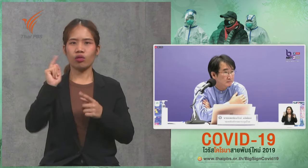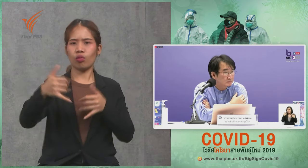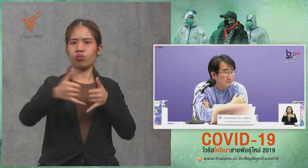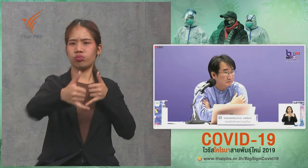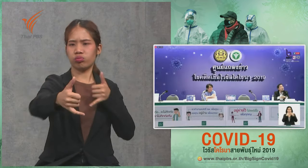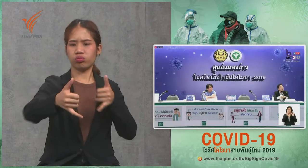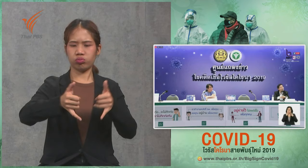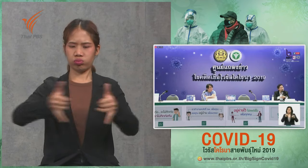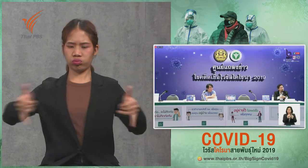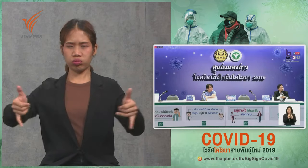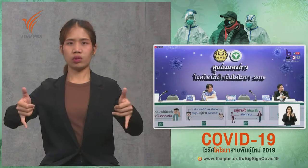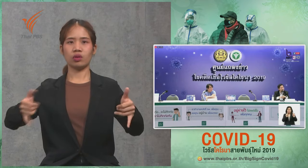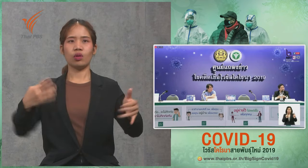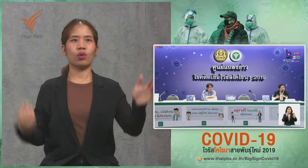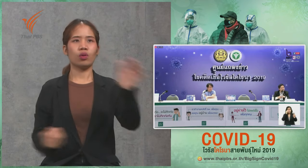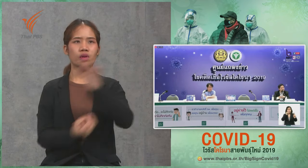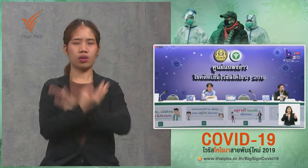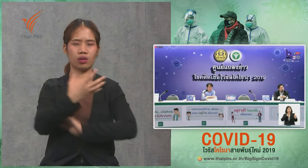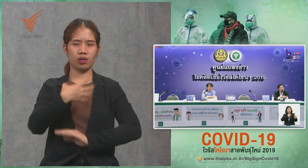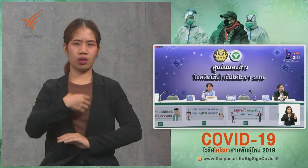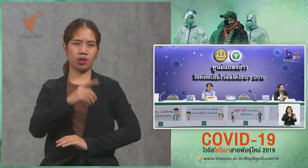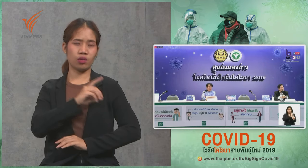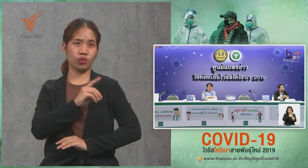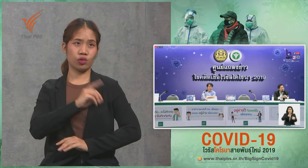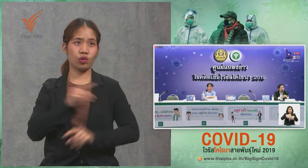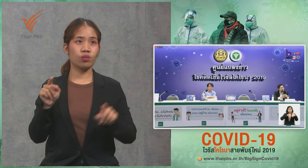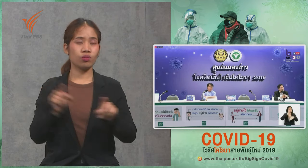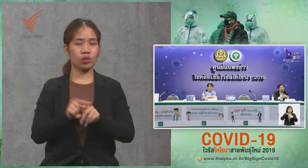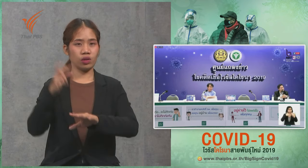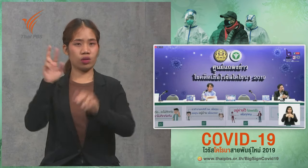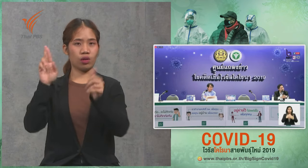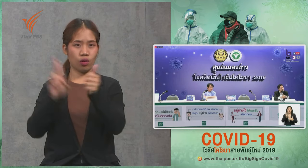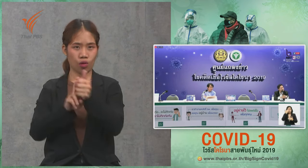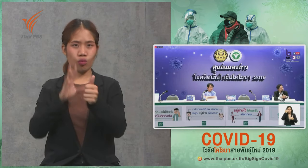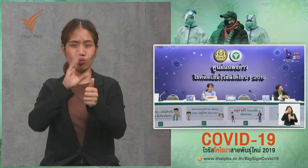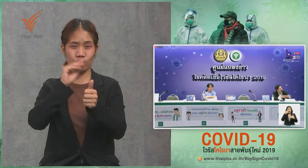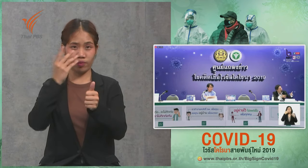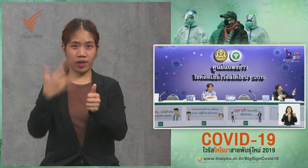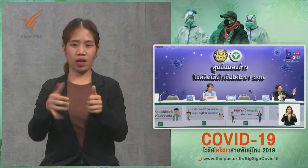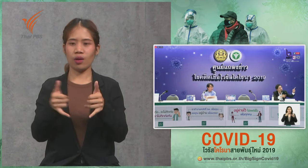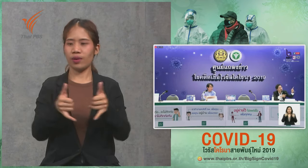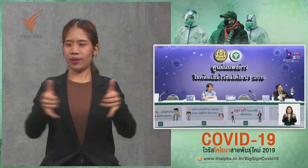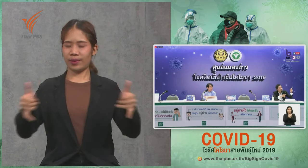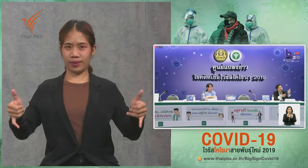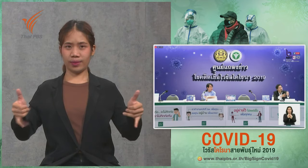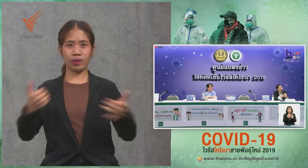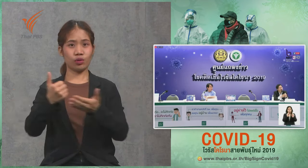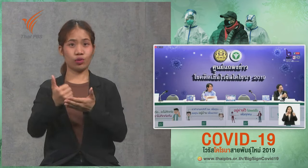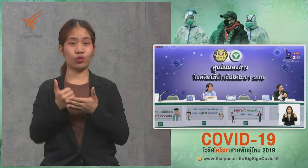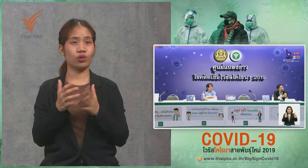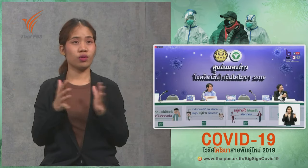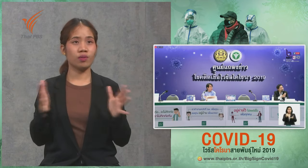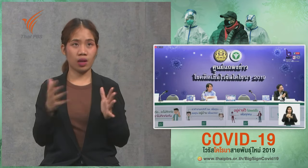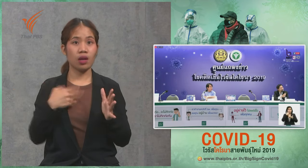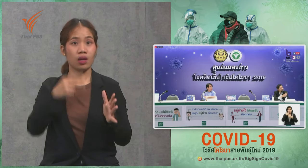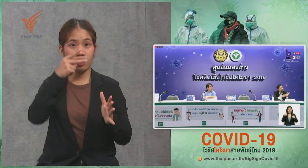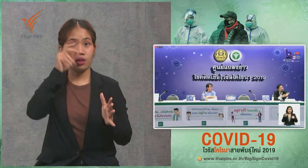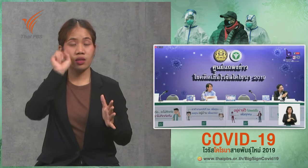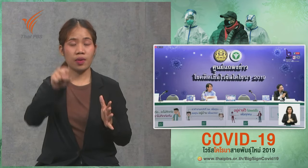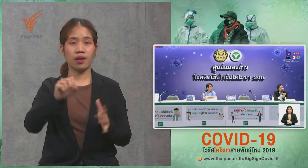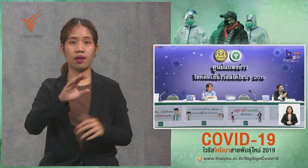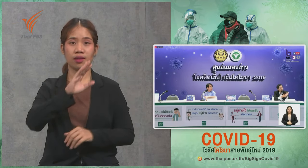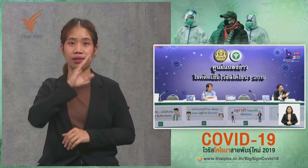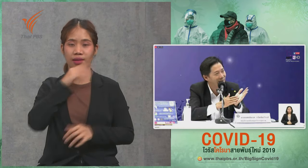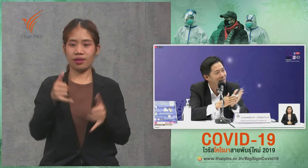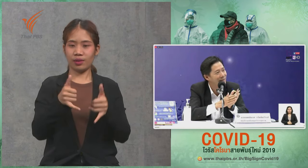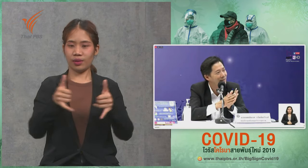ติดเพราะฉะนั้นถ้าความรับผิดชอบนะผมว่าท่านรองก็บอกแล้วว่าโซเชียลดิสแทนซ์ตอนเนี้ยช่วยมากที่สุดเมื่อกี้เห็นไหมหายนะถ้ามีโซเชียลดิ